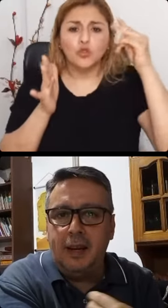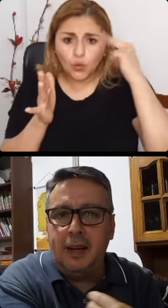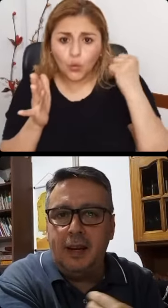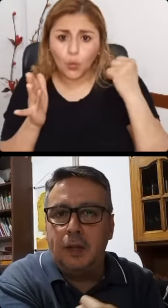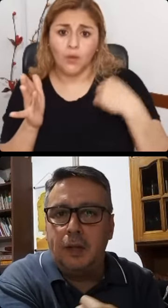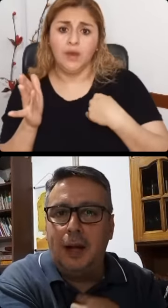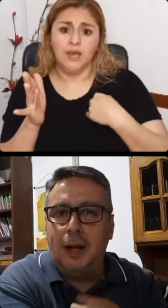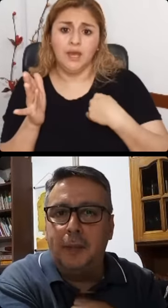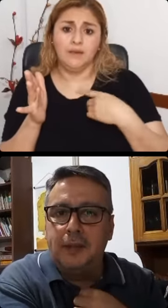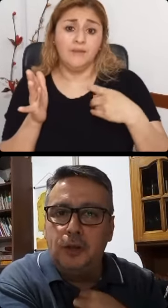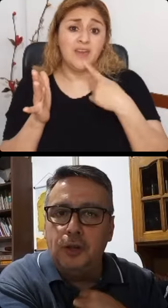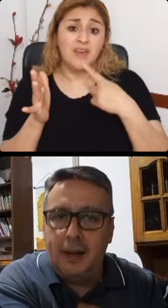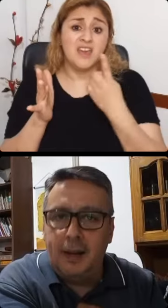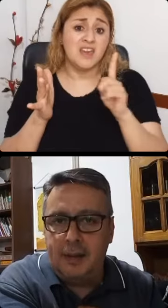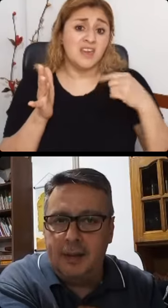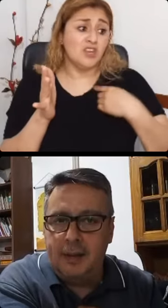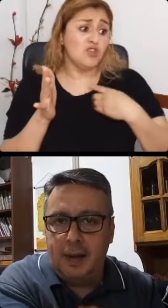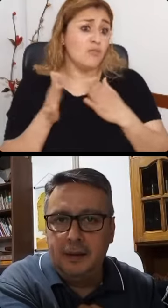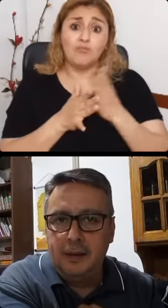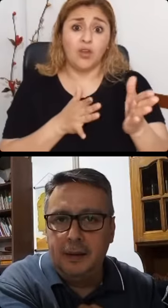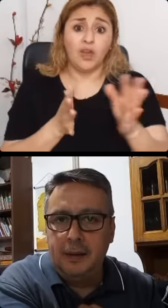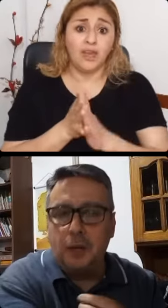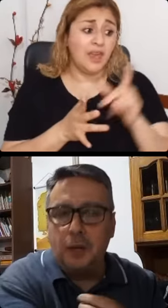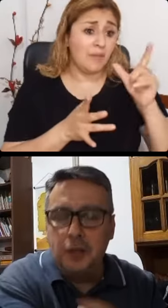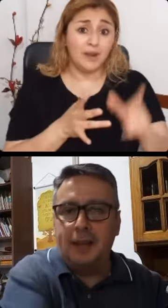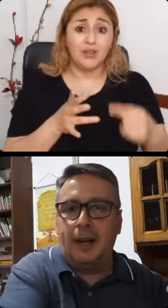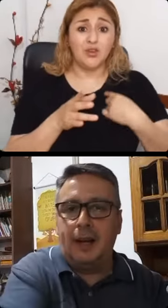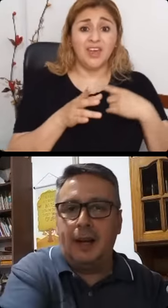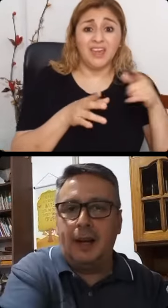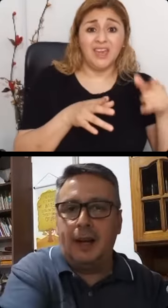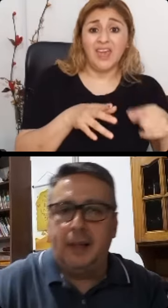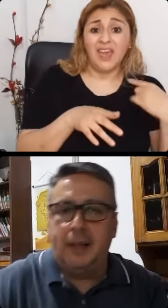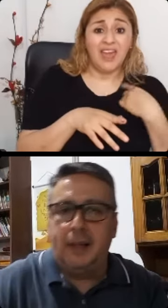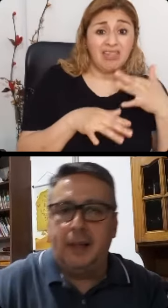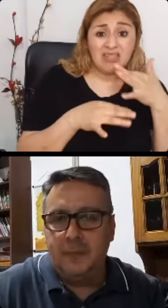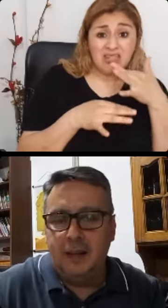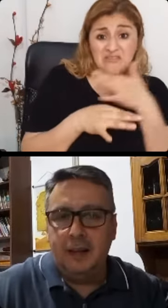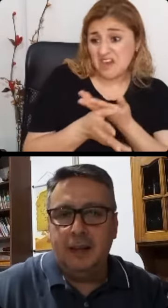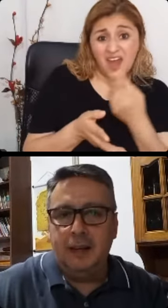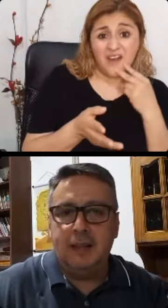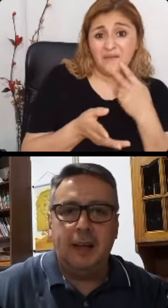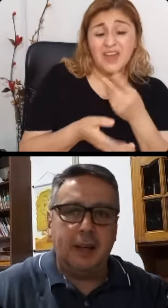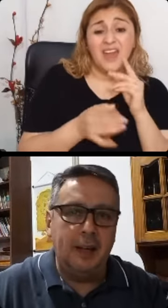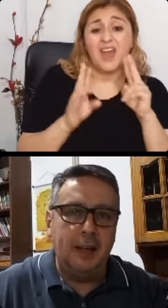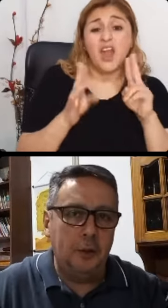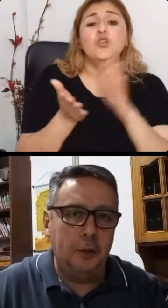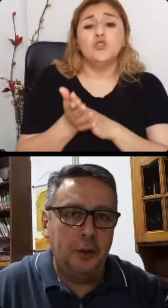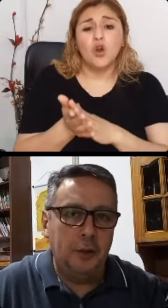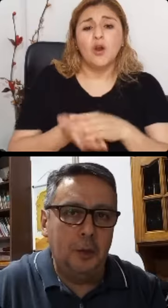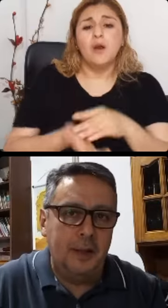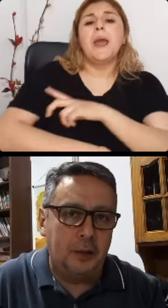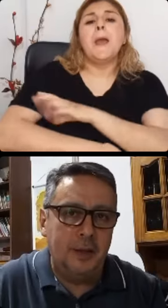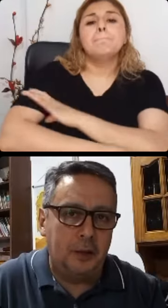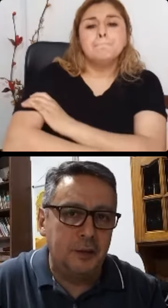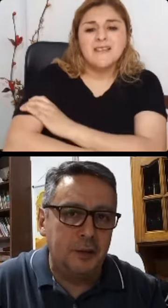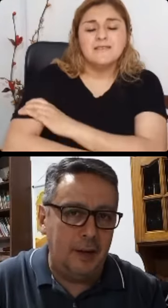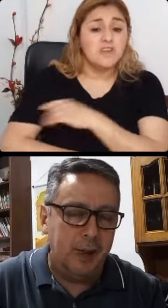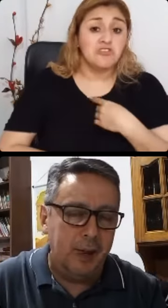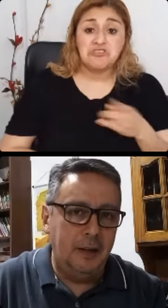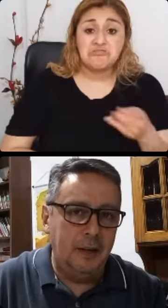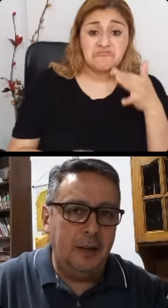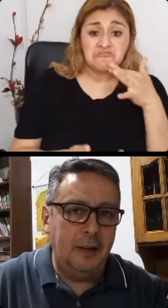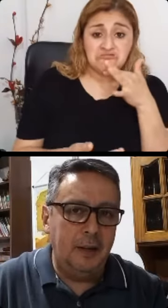sabría que yo tengo la presión alta y yo me iría tranquilo a mi casa y seguiría comiendo comida con